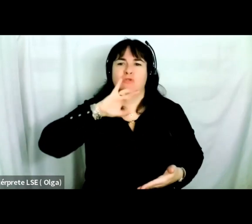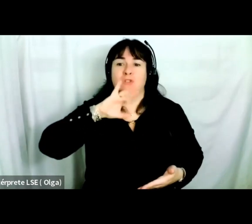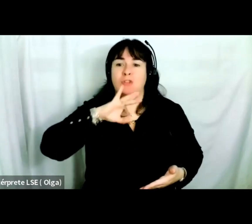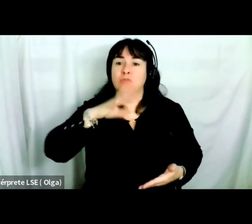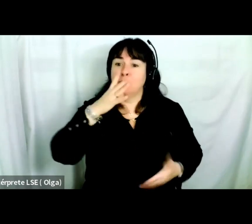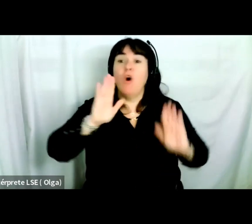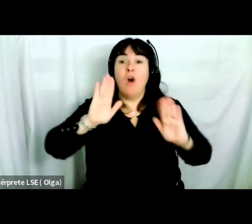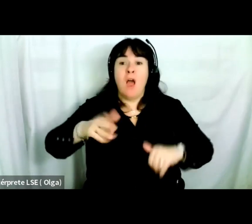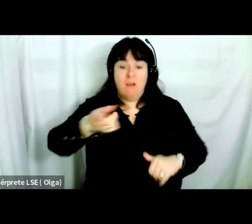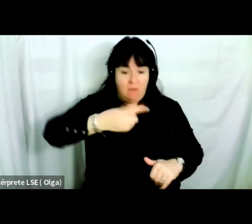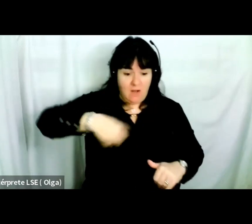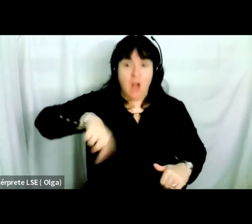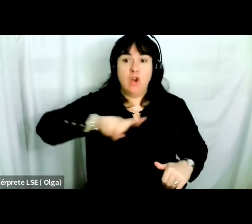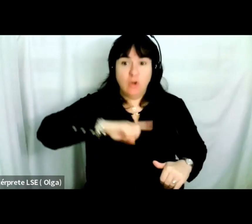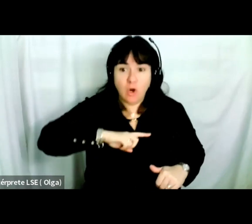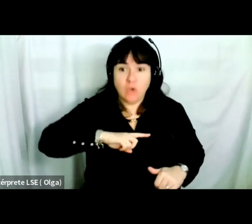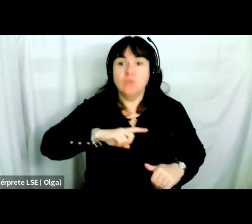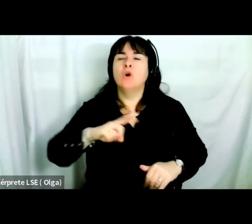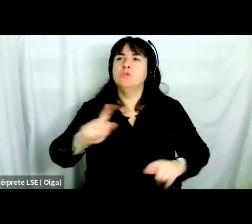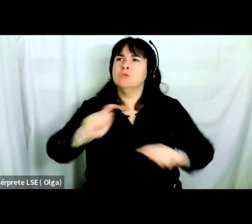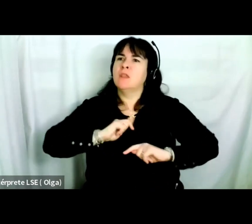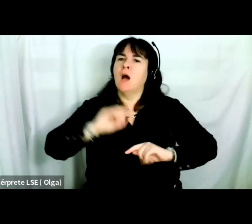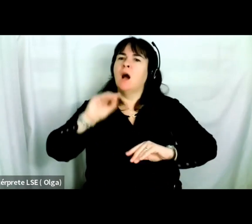a encontrar la solución a nuestro problema.